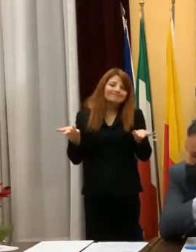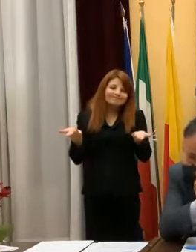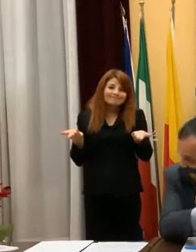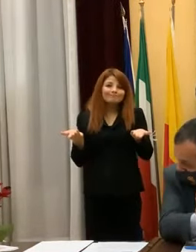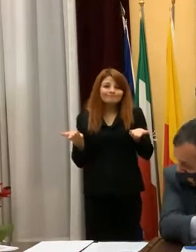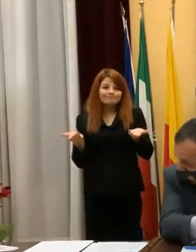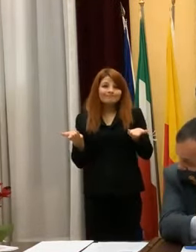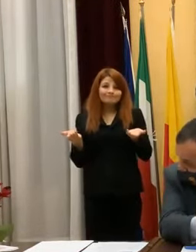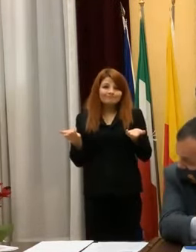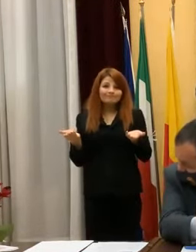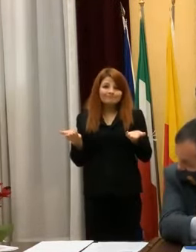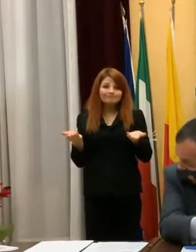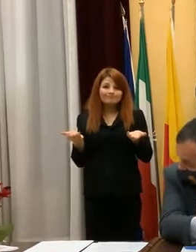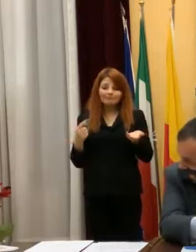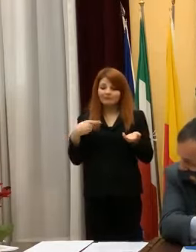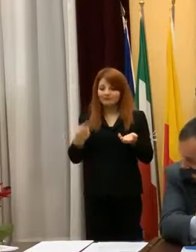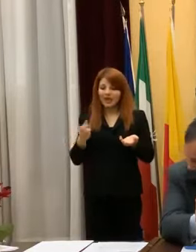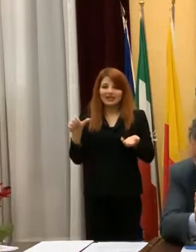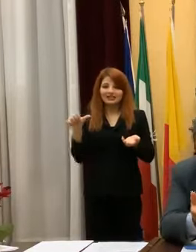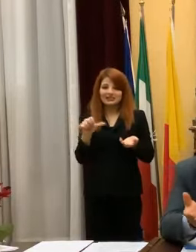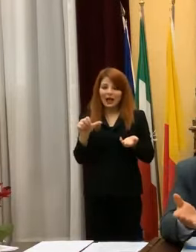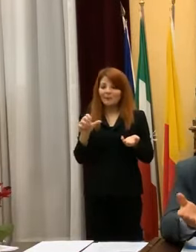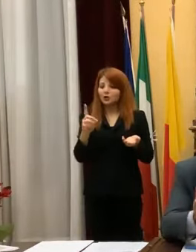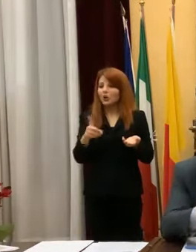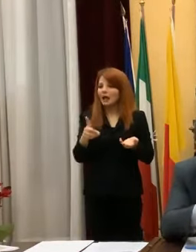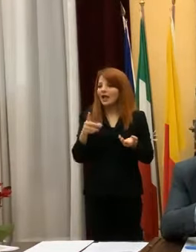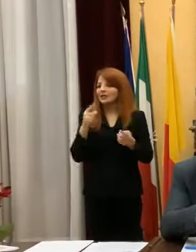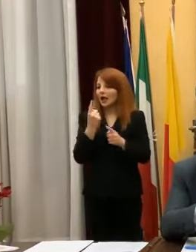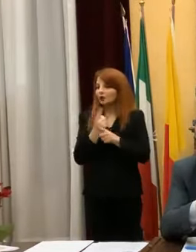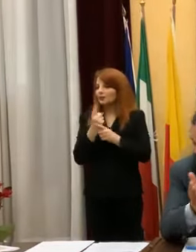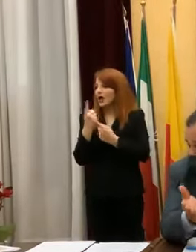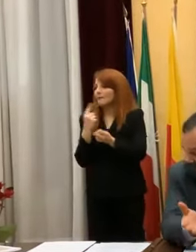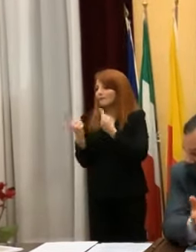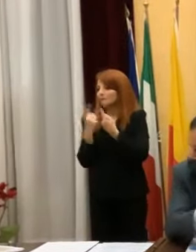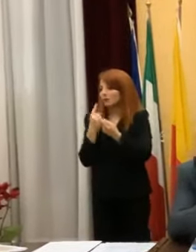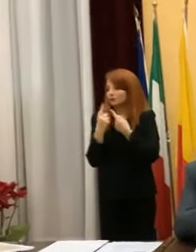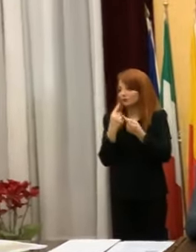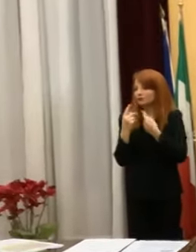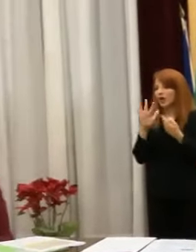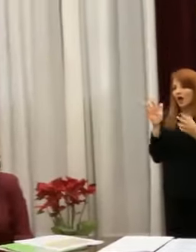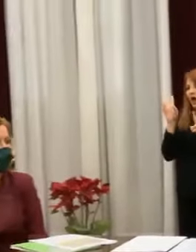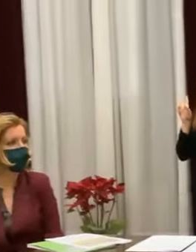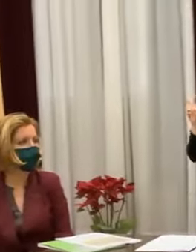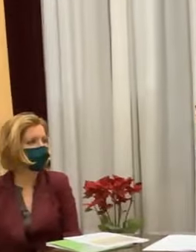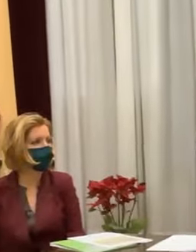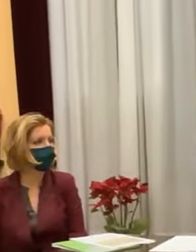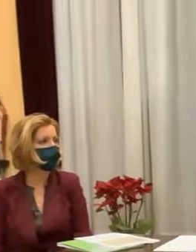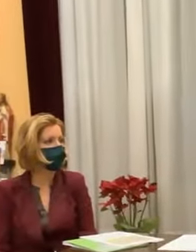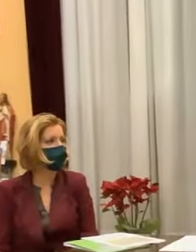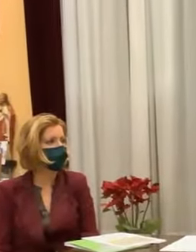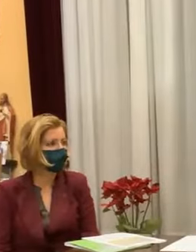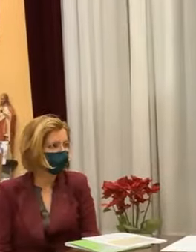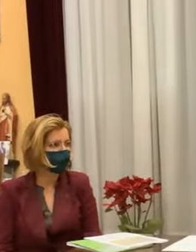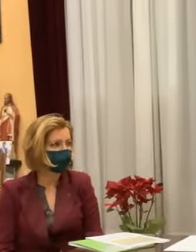assessore Musolino, ora dovremo parlare di questo, no? Perché aspettavamo finalmente il